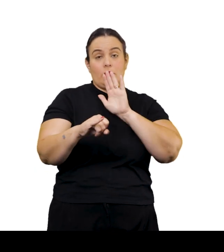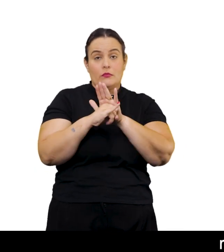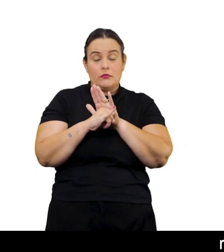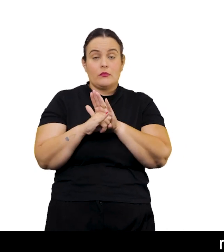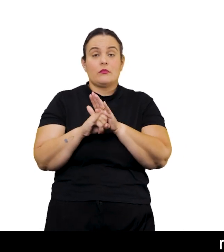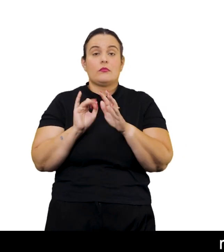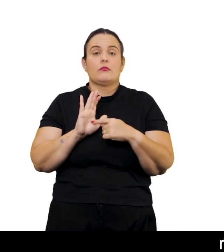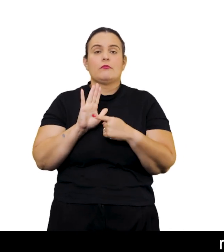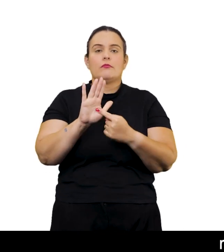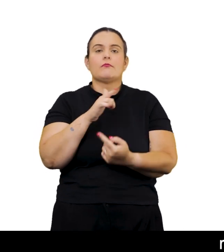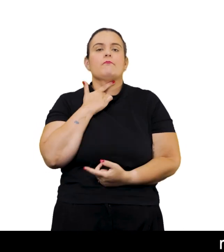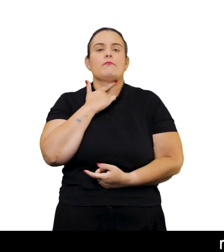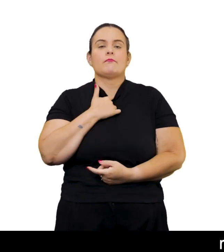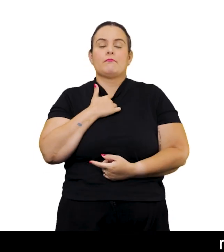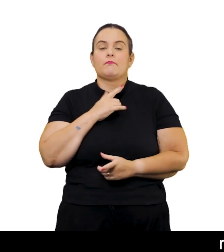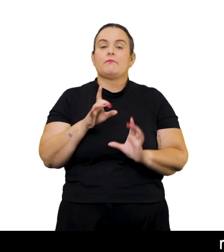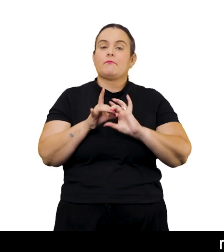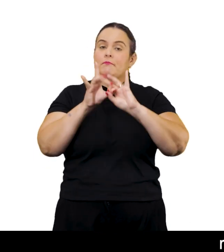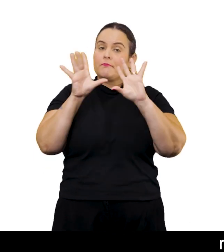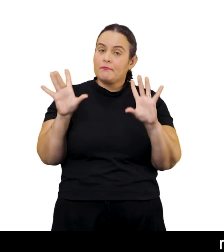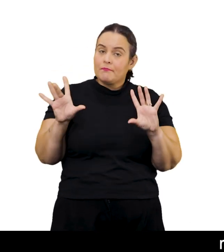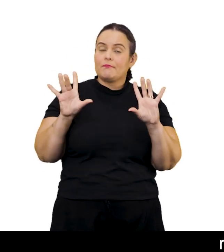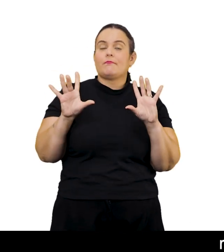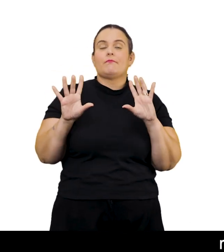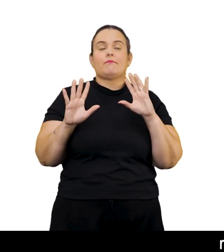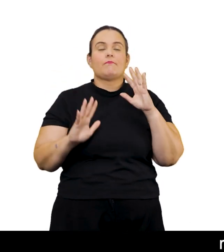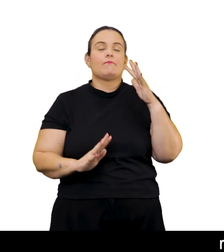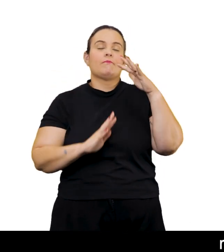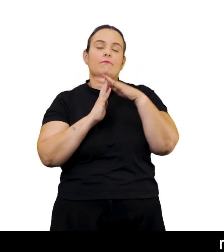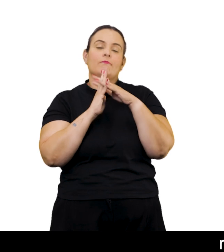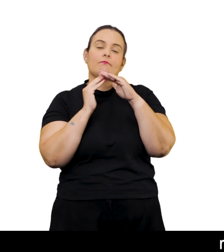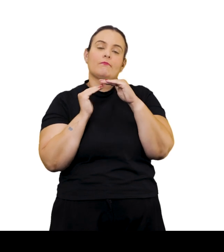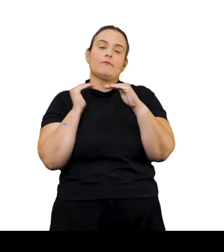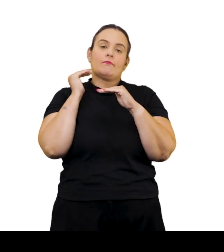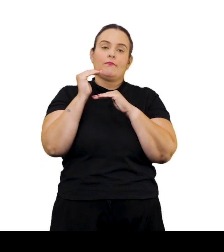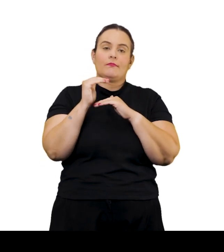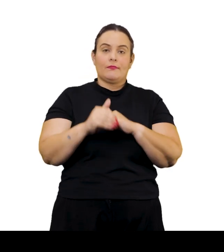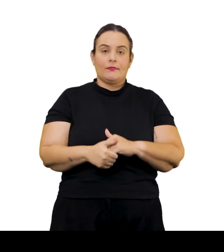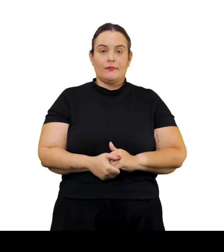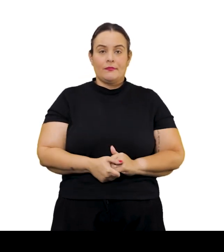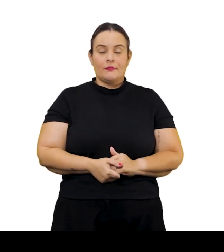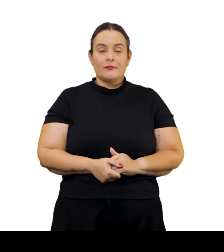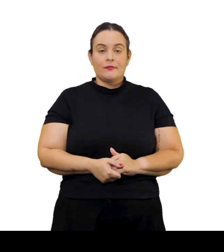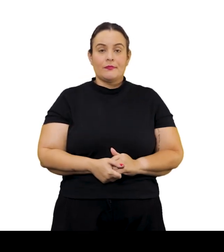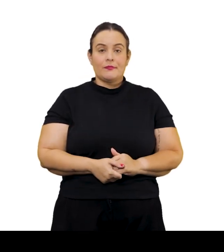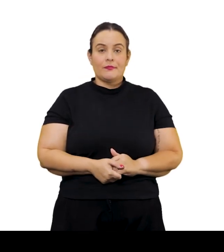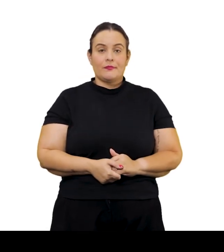identidade, refletindo um desejo de liberdade e transcendência.